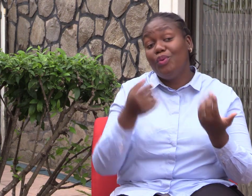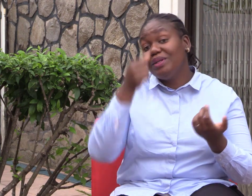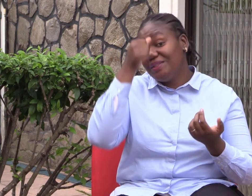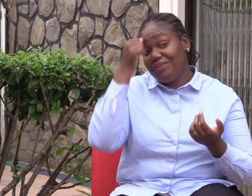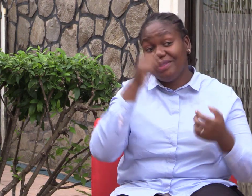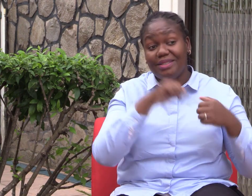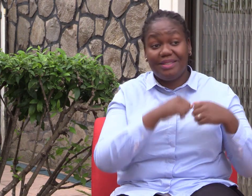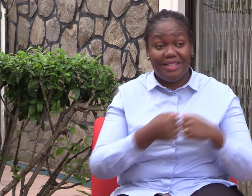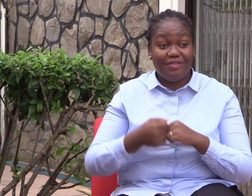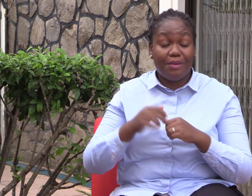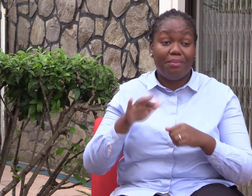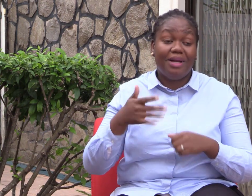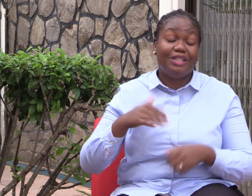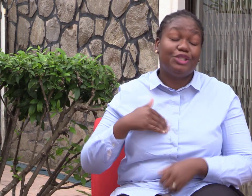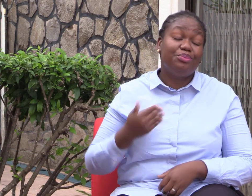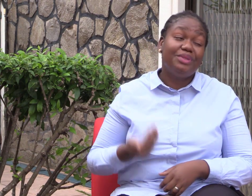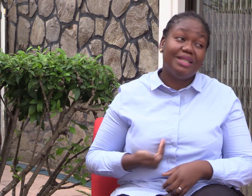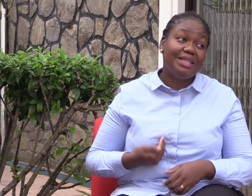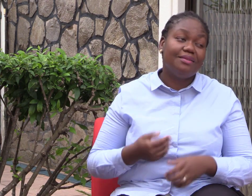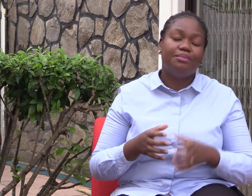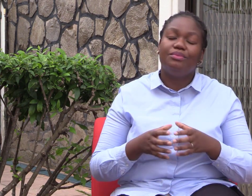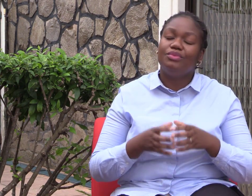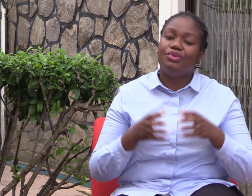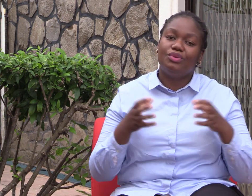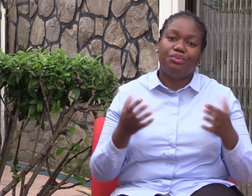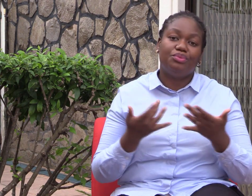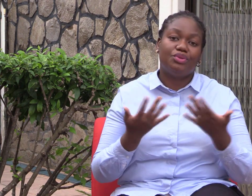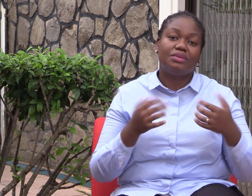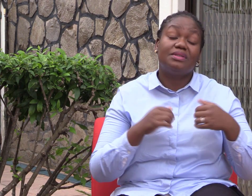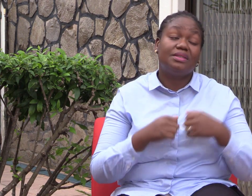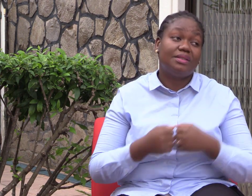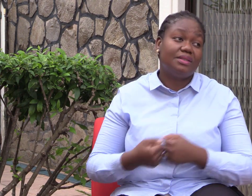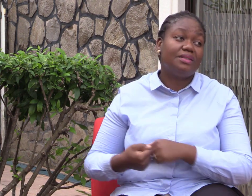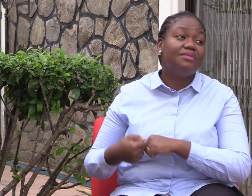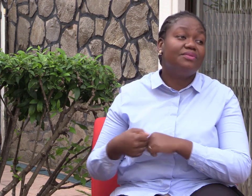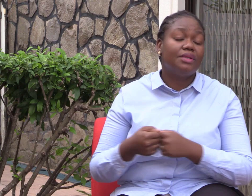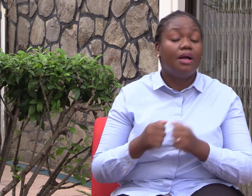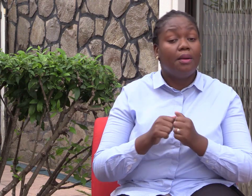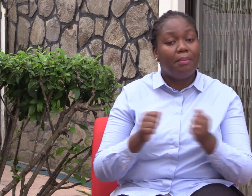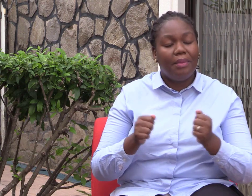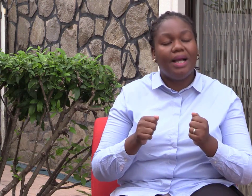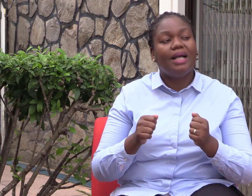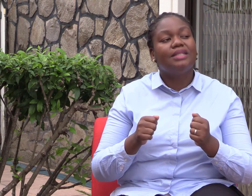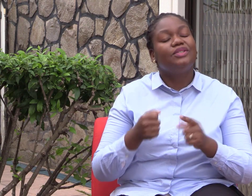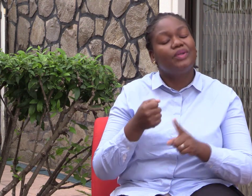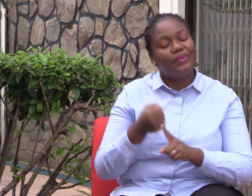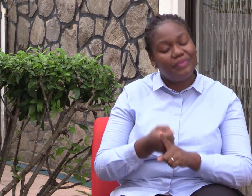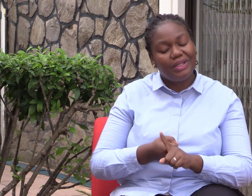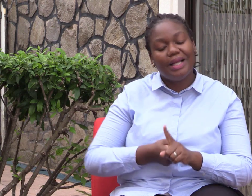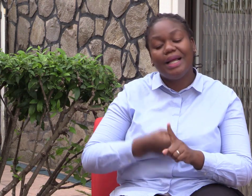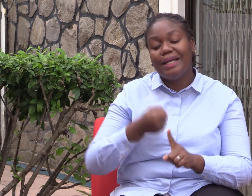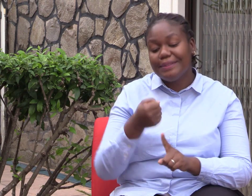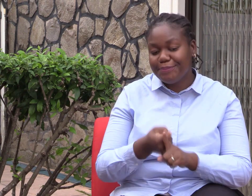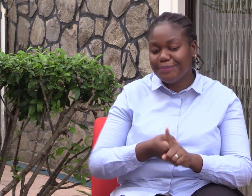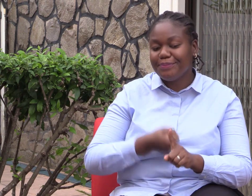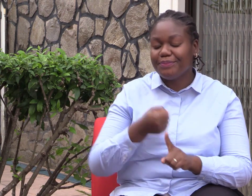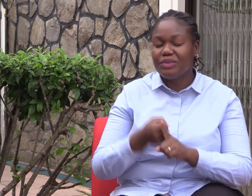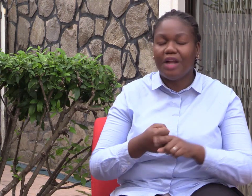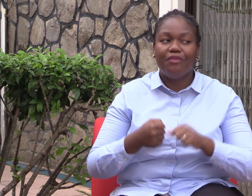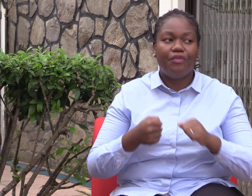que eu sei que isso é algo muito é um desafio muito grande para a área das mulheres, mas vamos